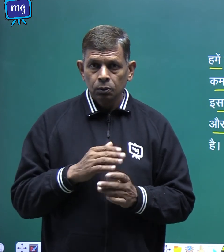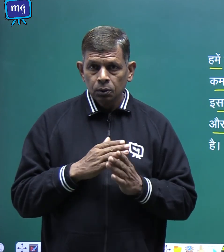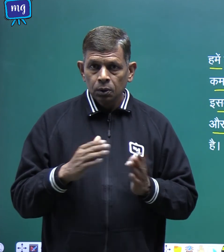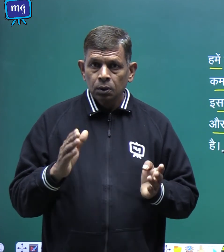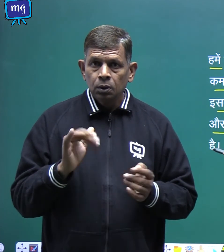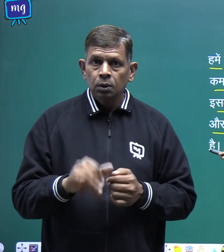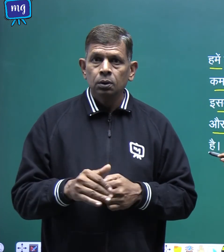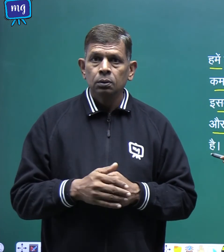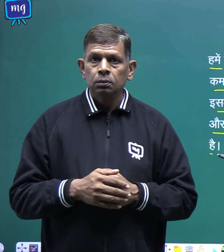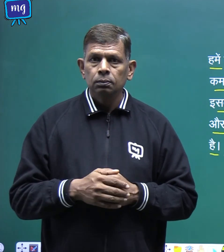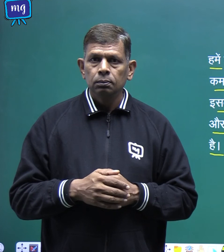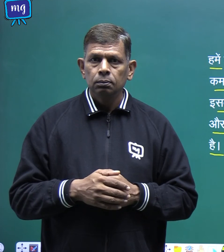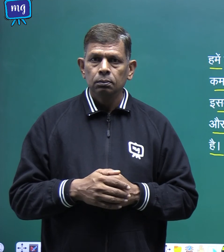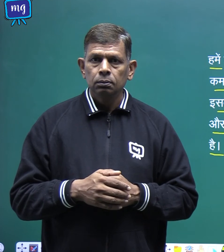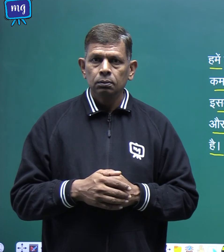होता है।